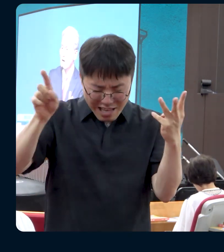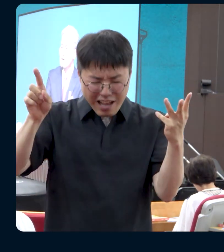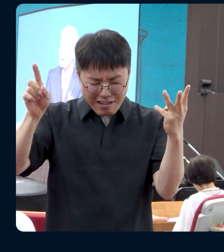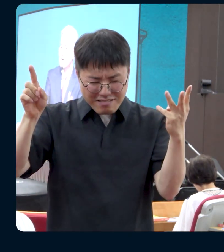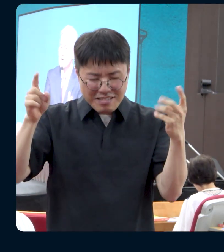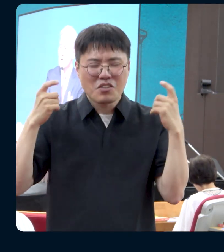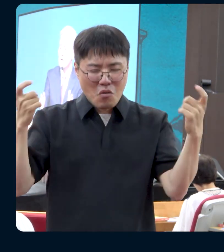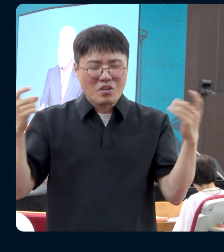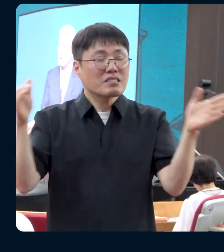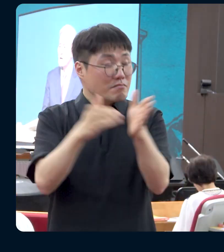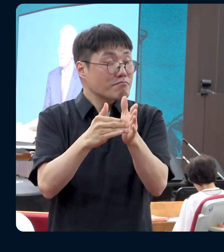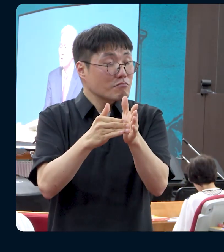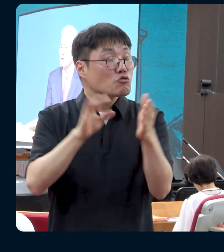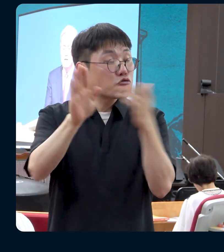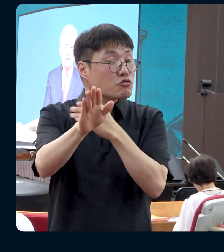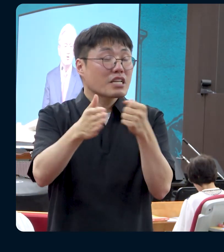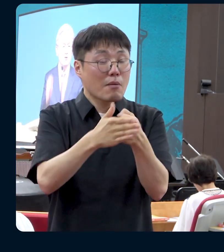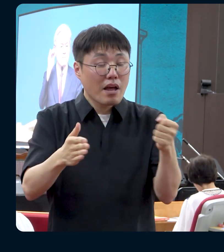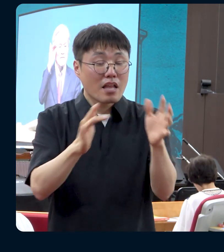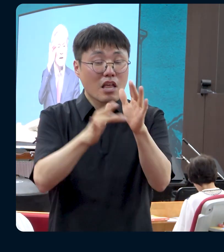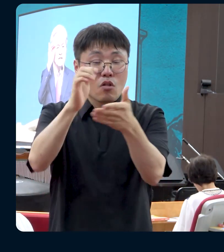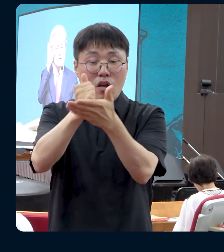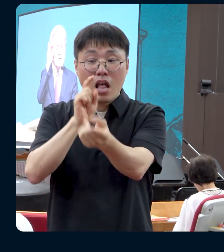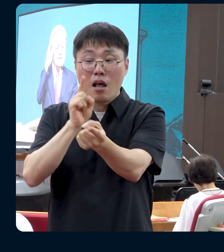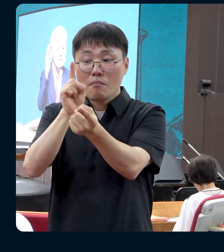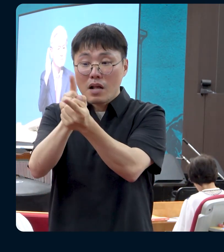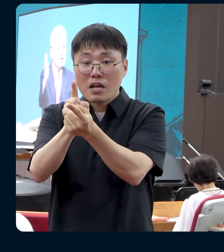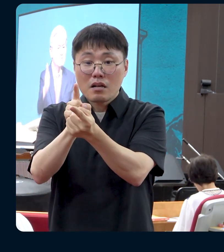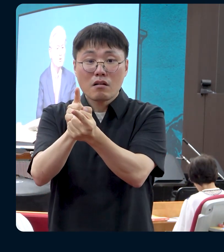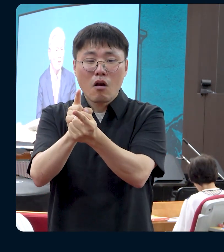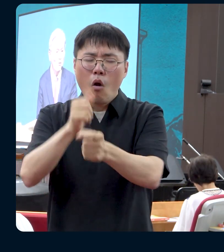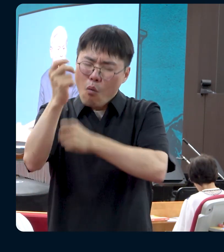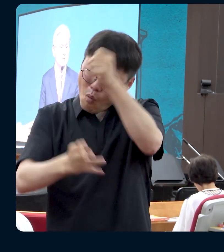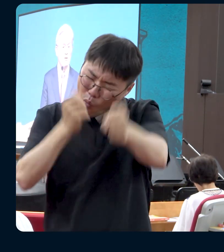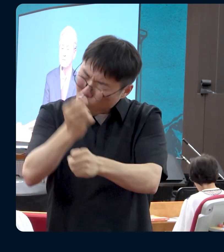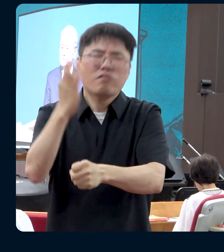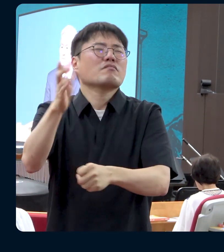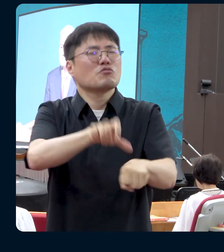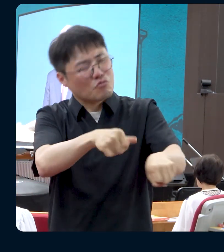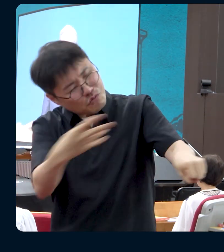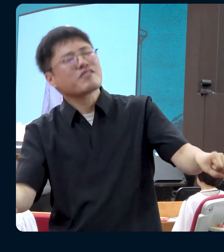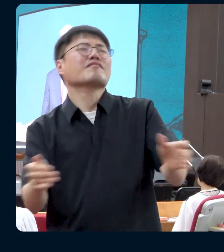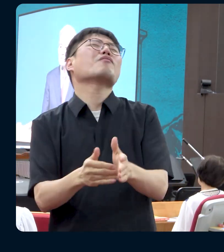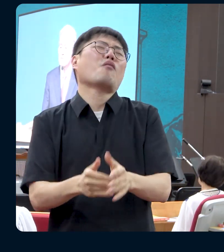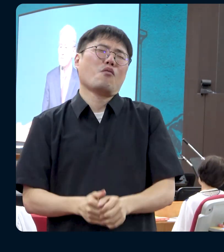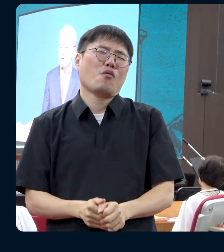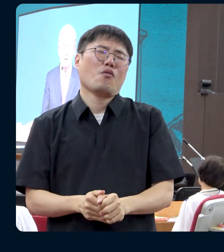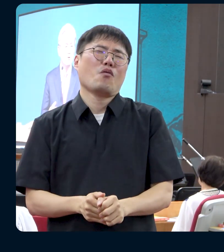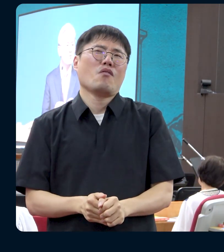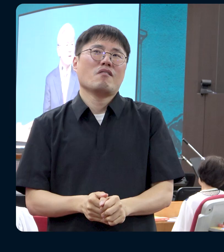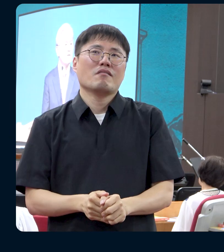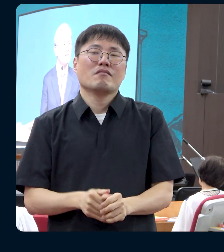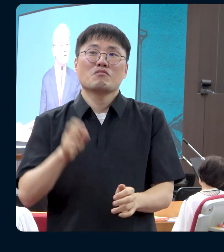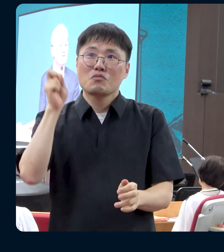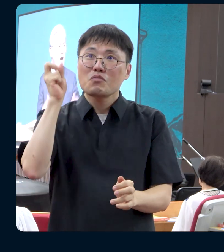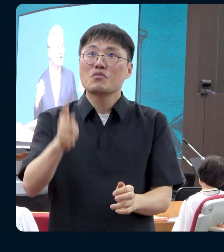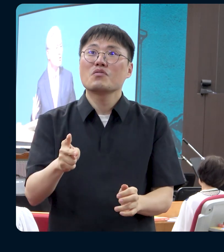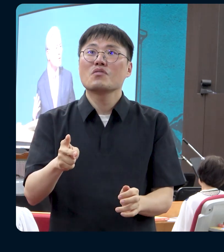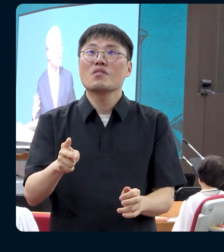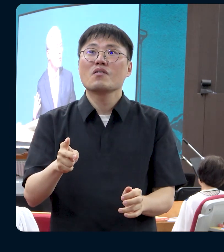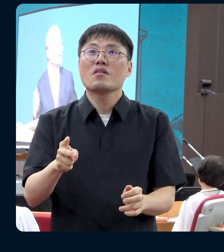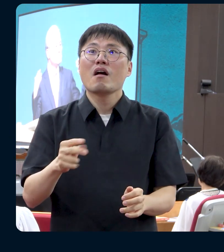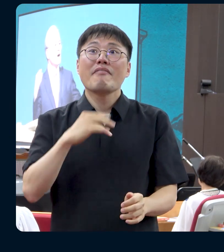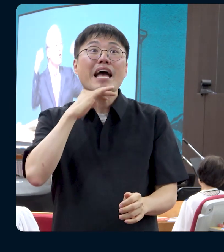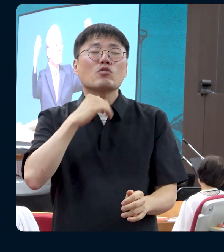아니고 3차입니다. 그러니까 뭐예요? 예수님 만난 지 몇십 년 됐고 벌써. 그리고